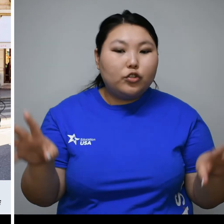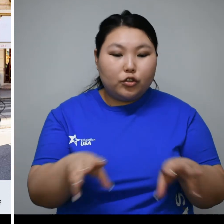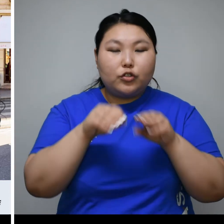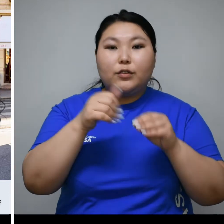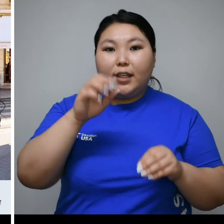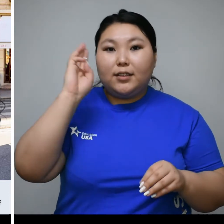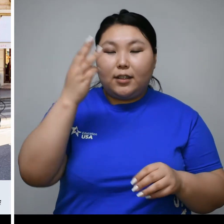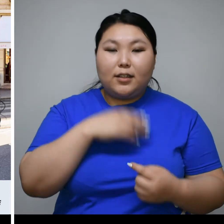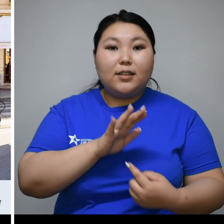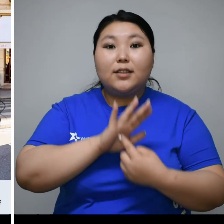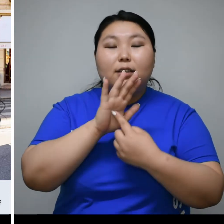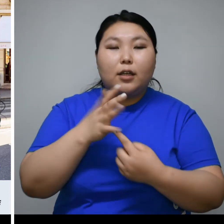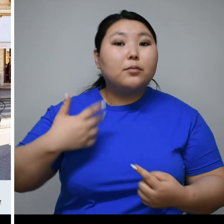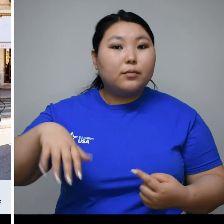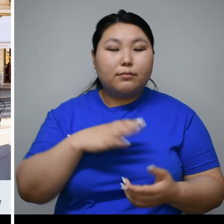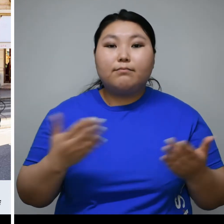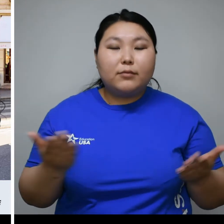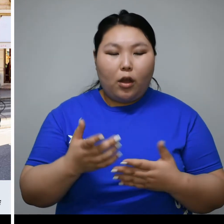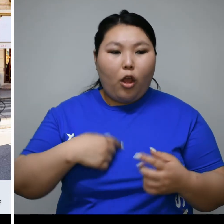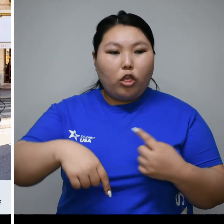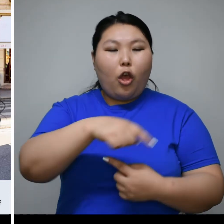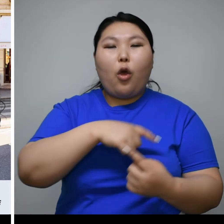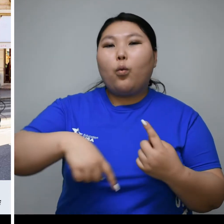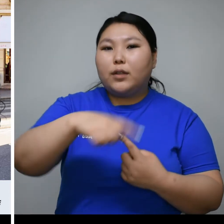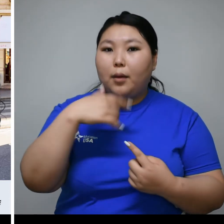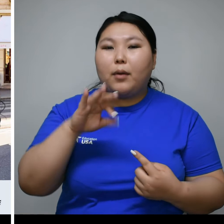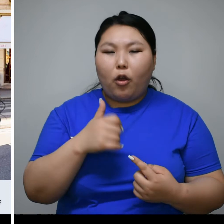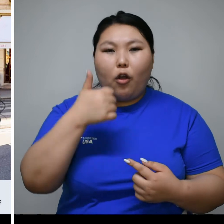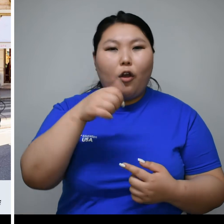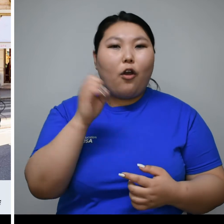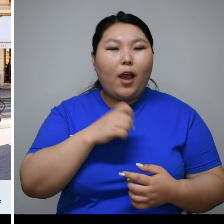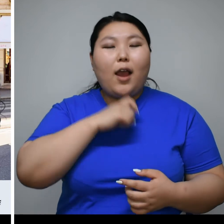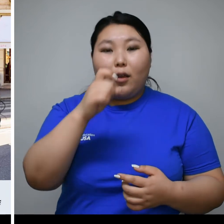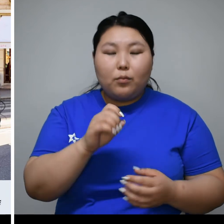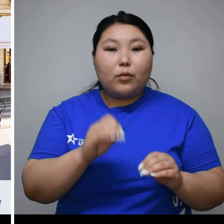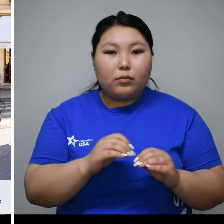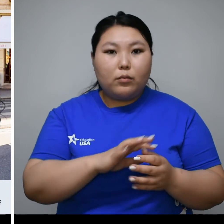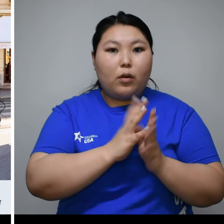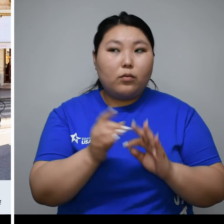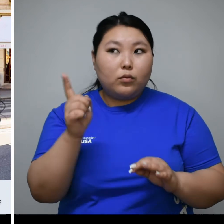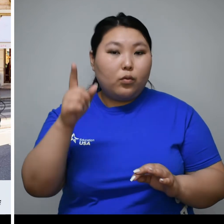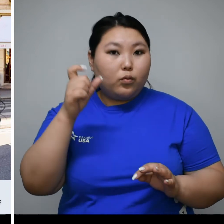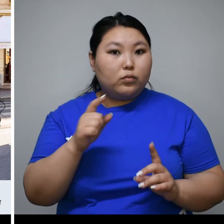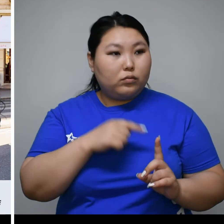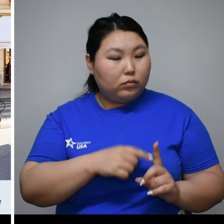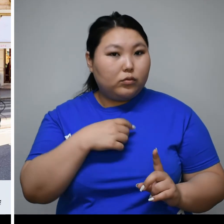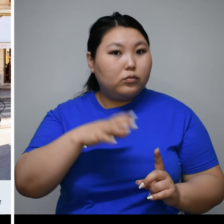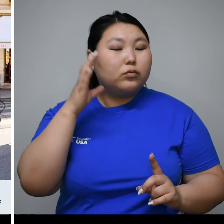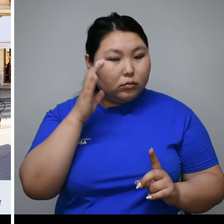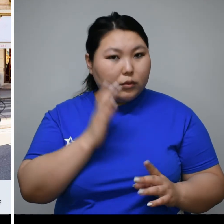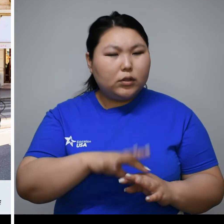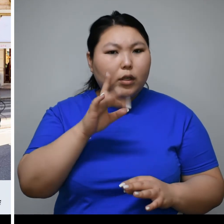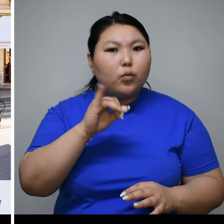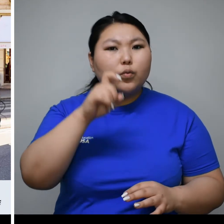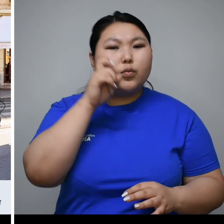тодорхой илэрхийлээрээ бит хэд яадаг вэ гэхээр тойруулаад өгдөг. Тэгээд гой хариулт болдог. Гэхдээ нөгөө хүмүүс маань яг ингээд